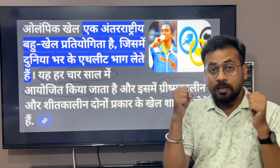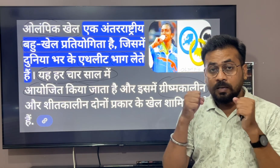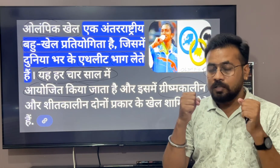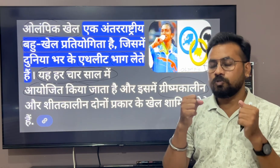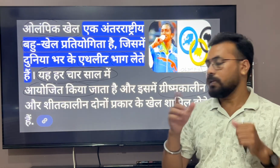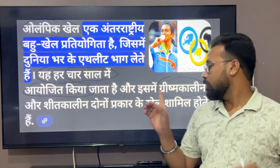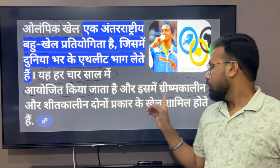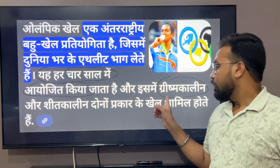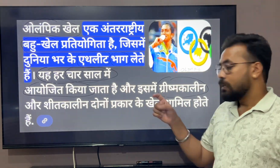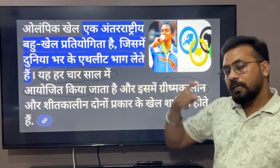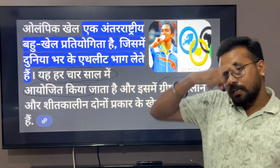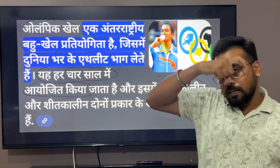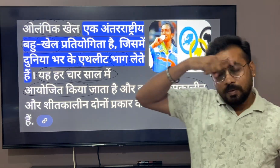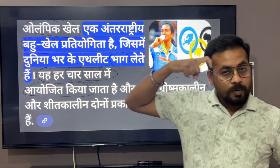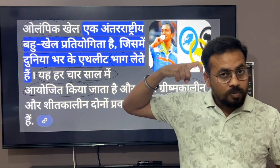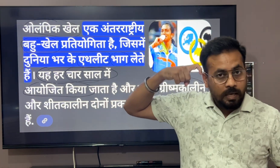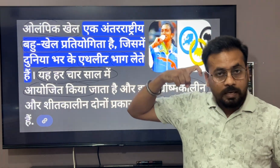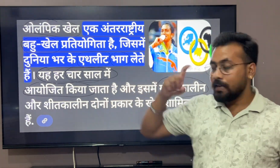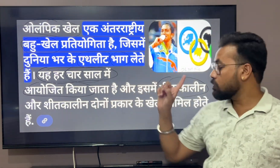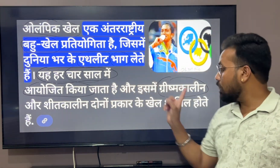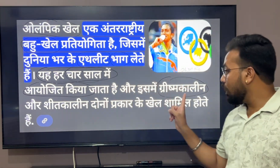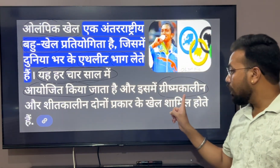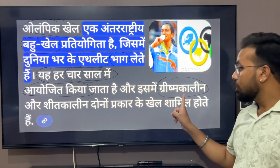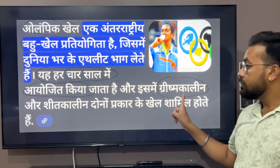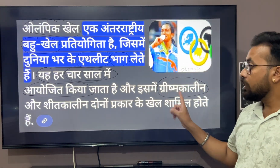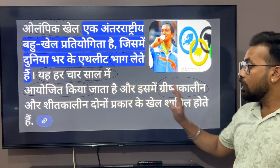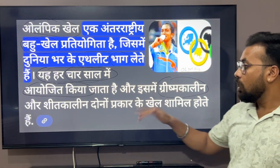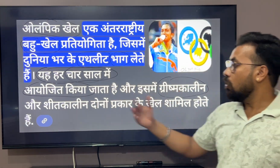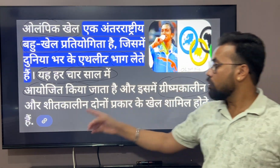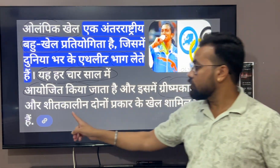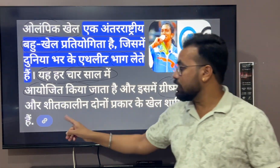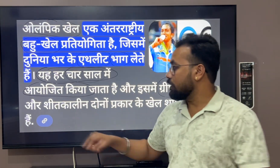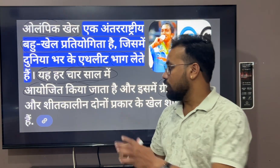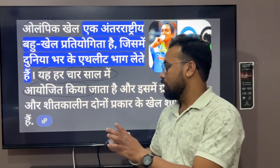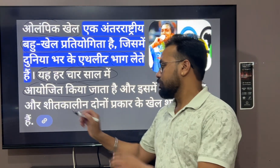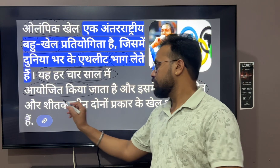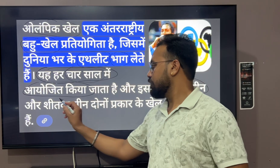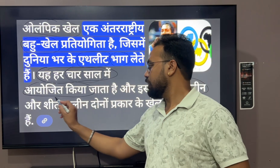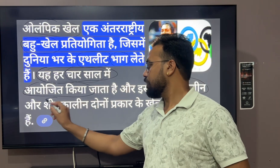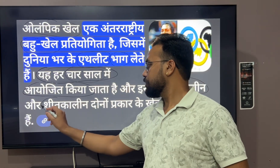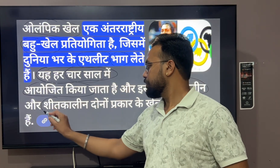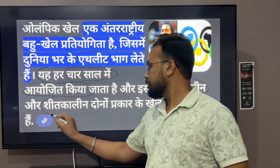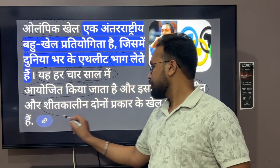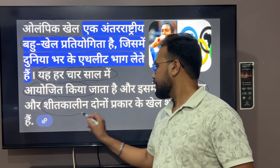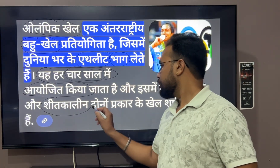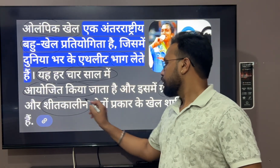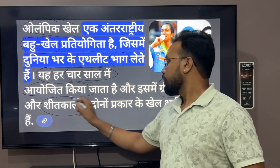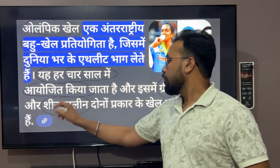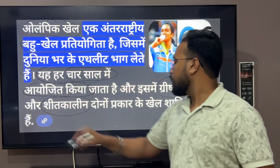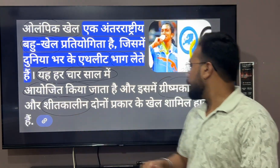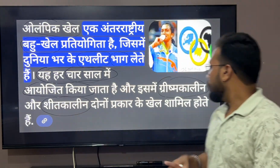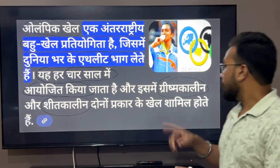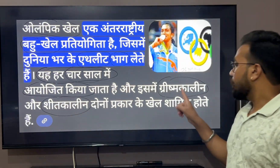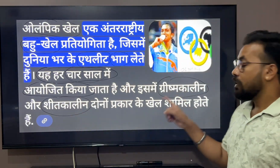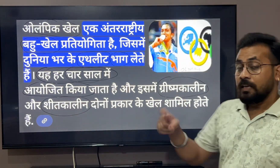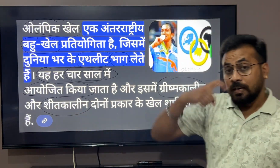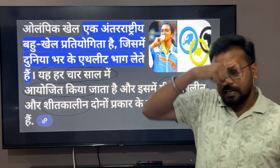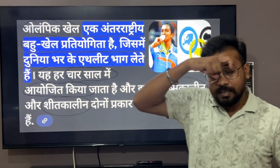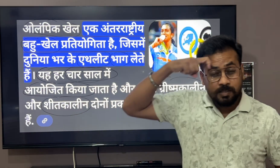में, सॉरी, ये गर्मी में होता है ग्रीष्मकाल, ठीक है ना, और शीतकाल, ठीक है, ये ग्रीष्मकाल